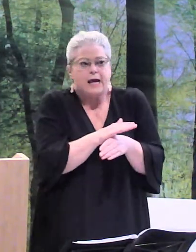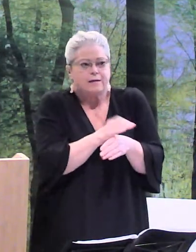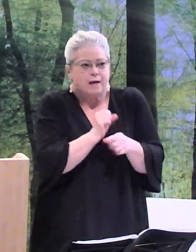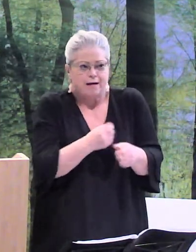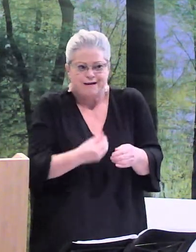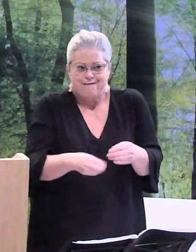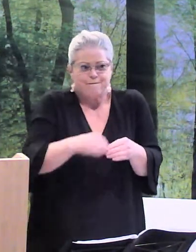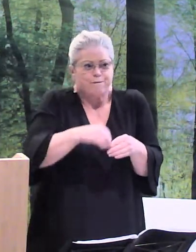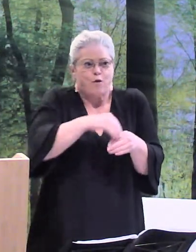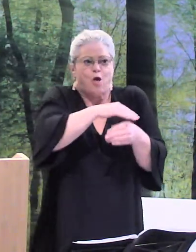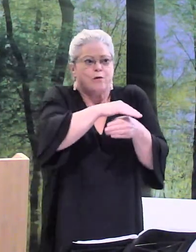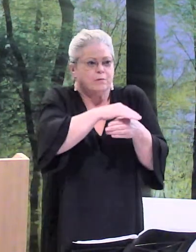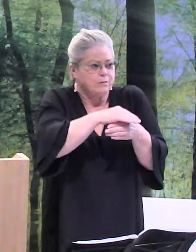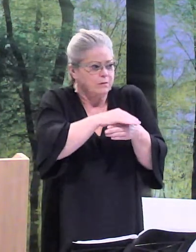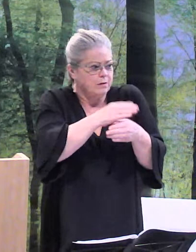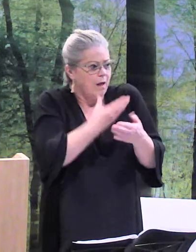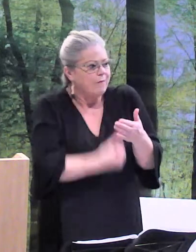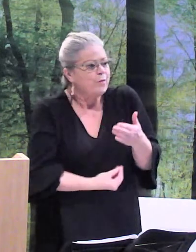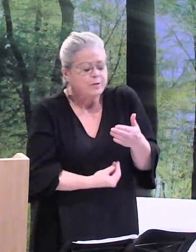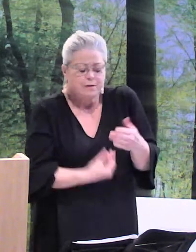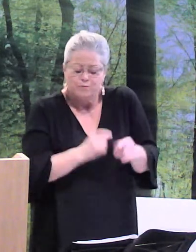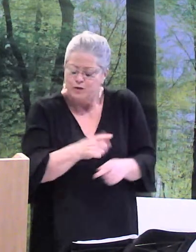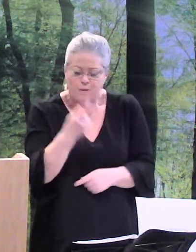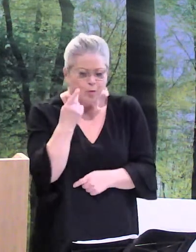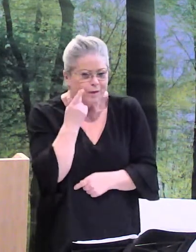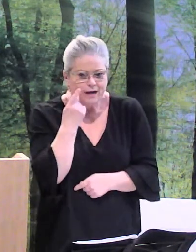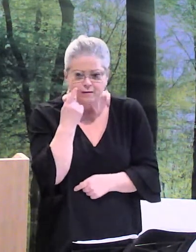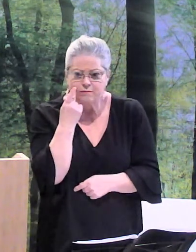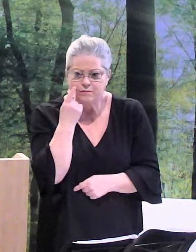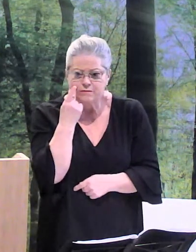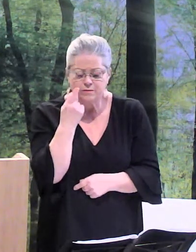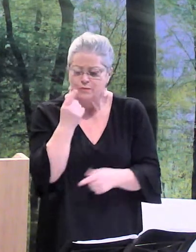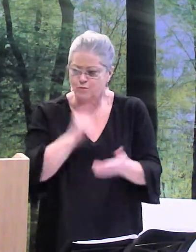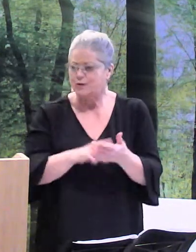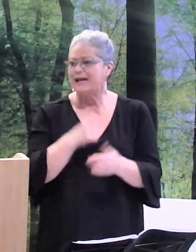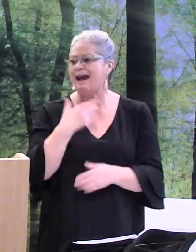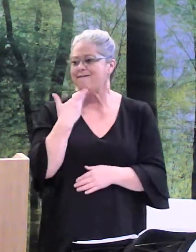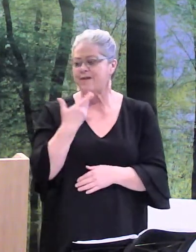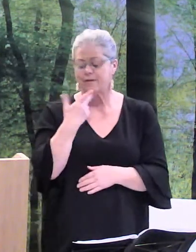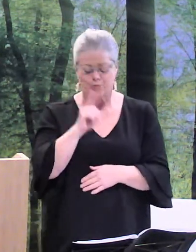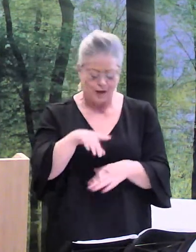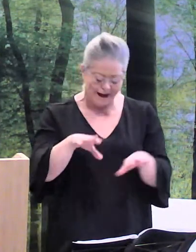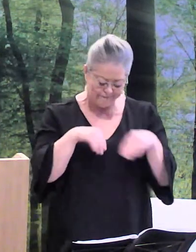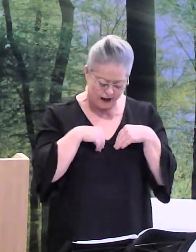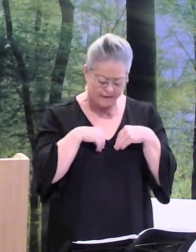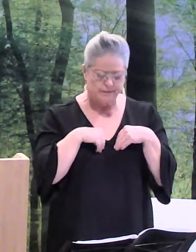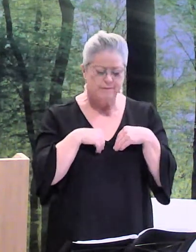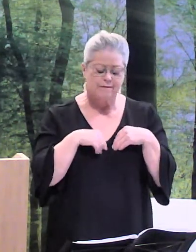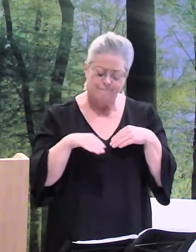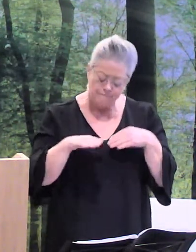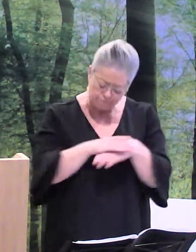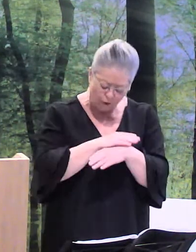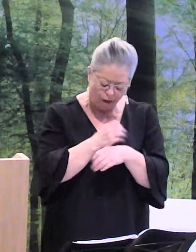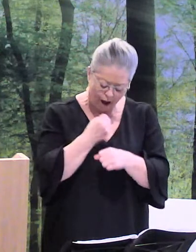aanwezigheid vullen. Je moet het niet proberen, je moet eenvoudig aanvaarden en